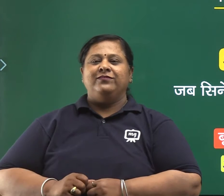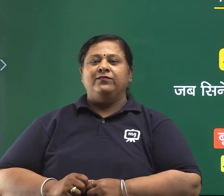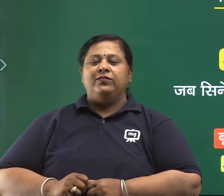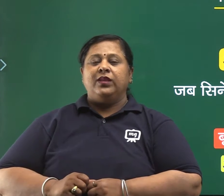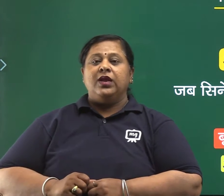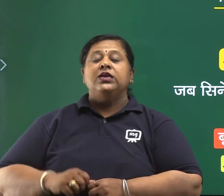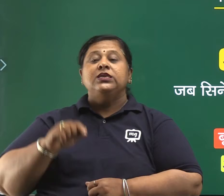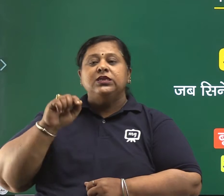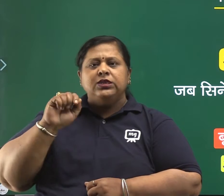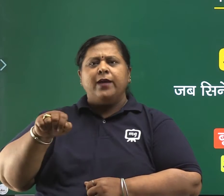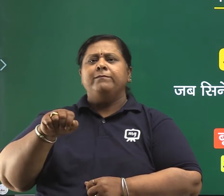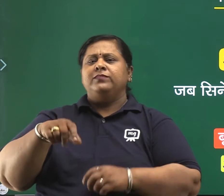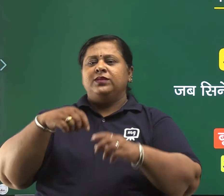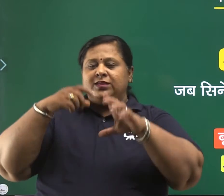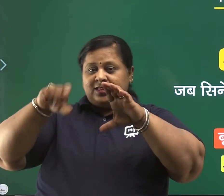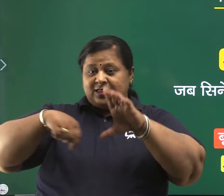जब सिनेमा ने